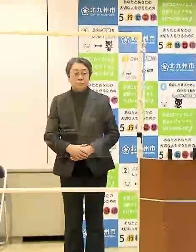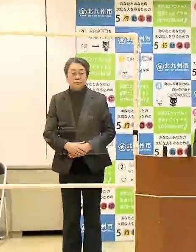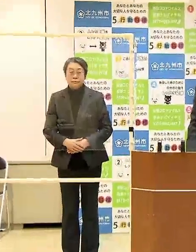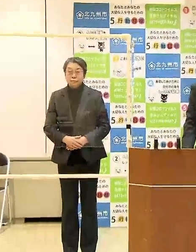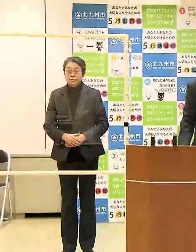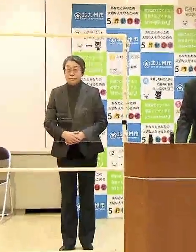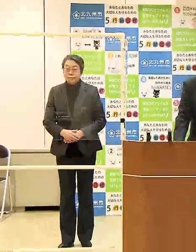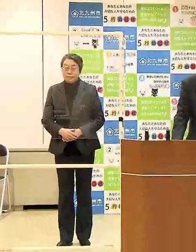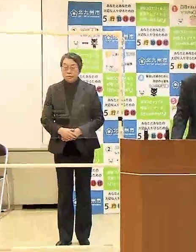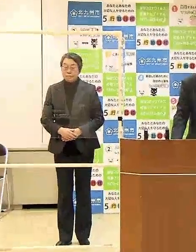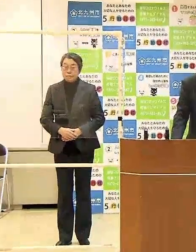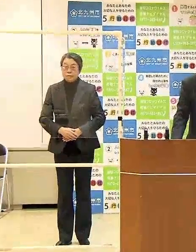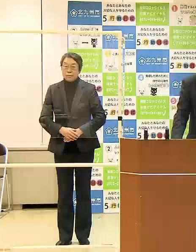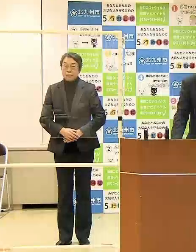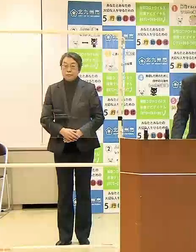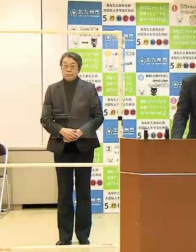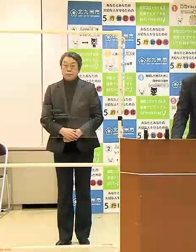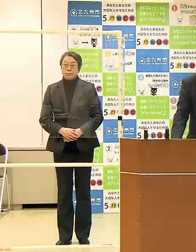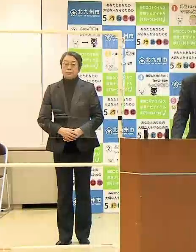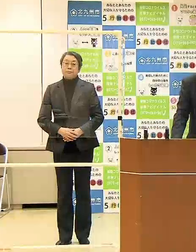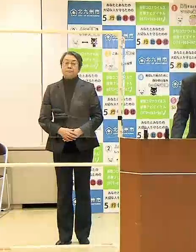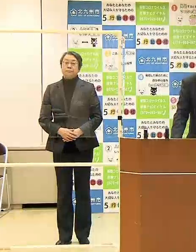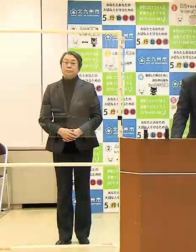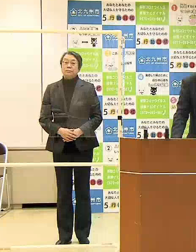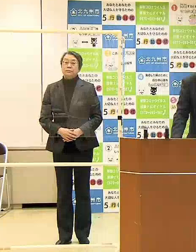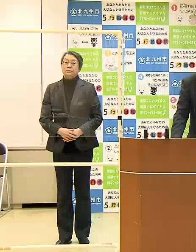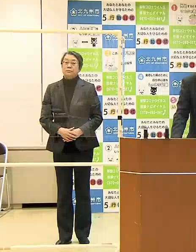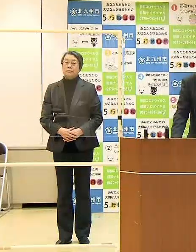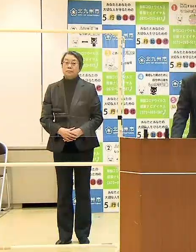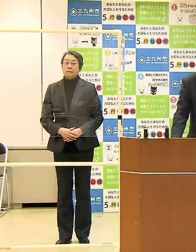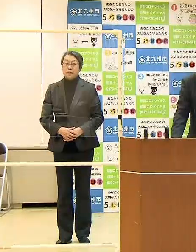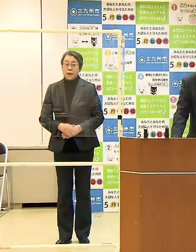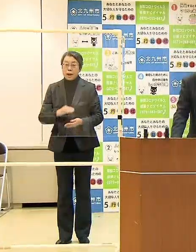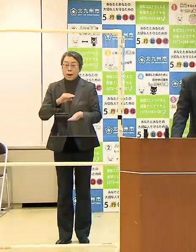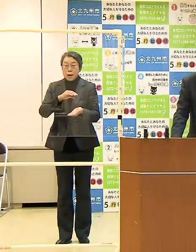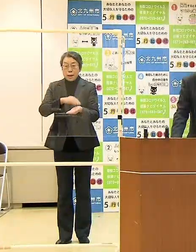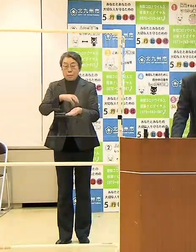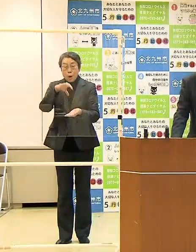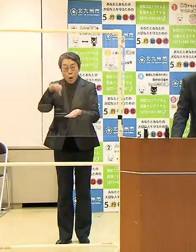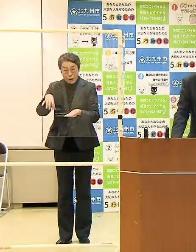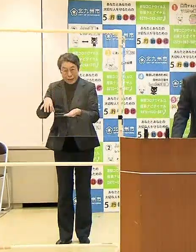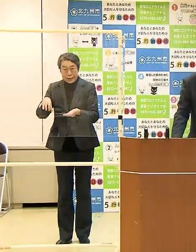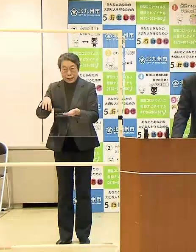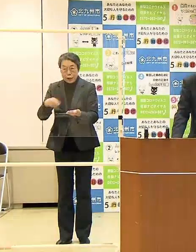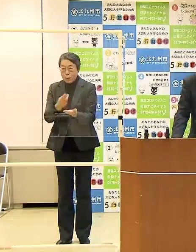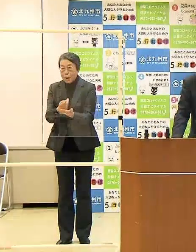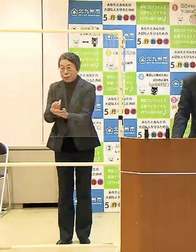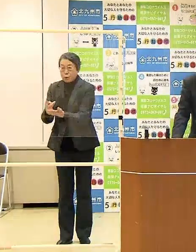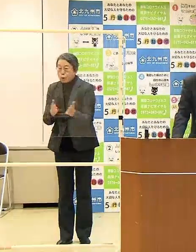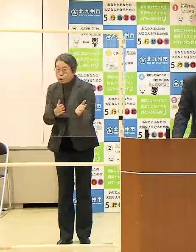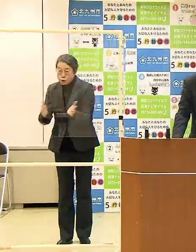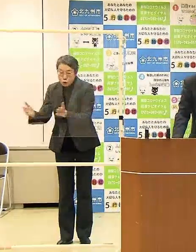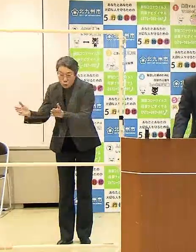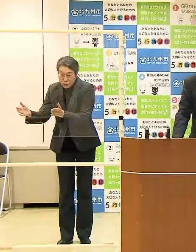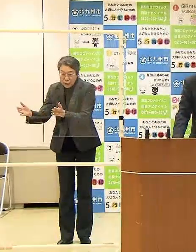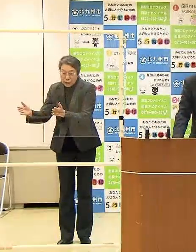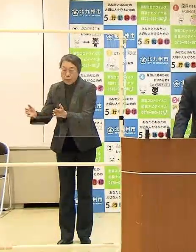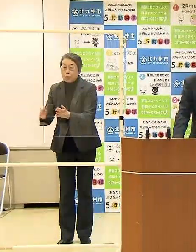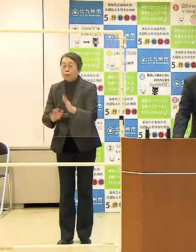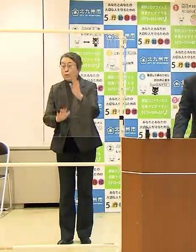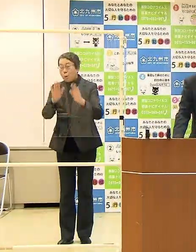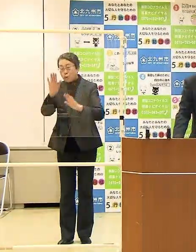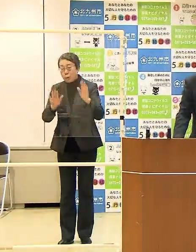こういう状況でございますので医療提供体制という面から本紙の状況を見ます